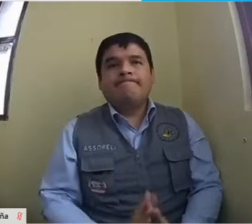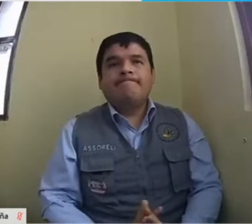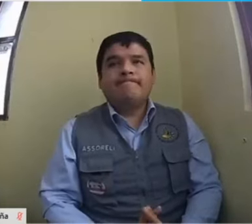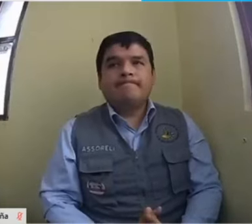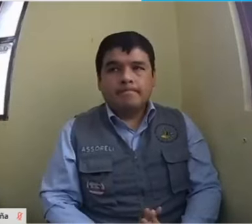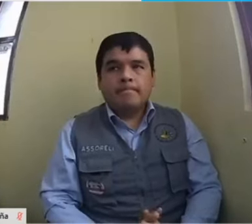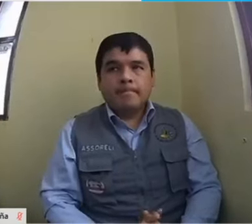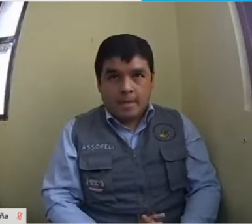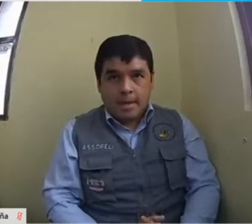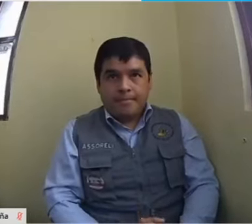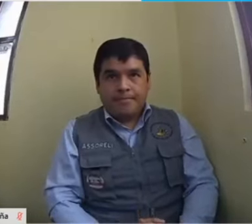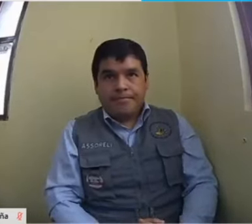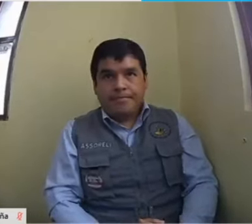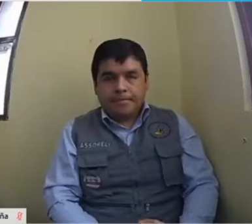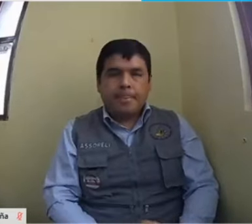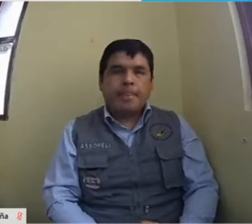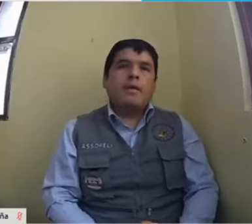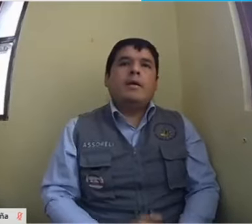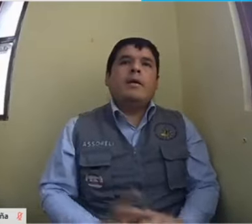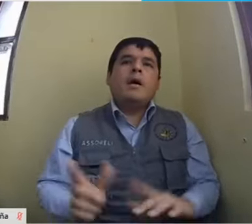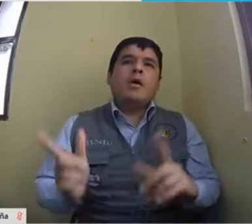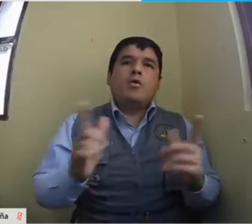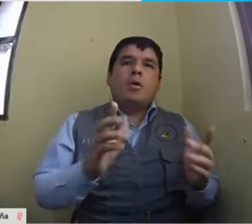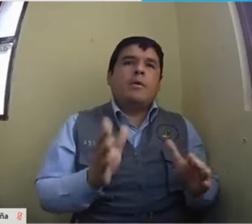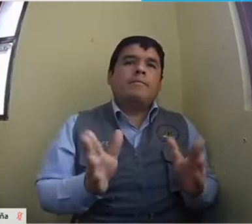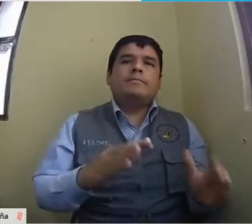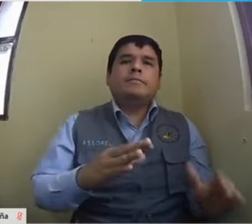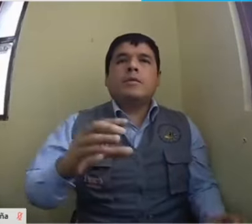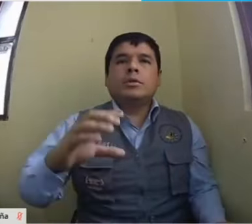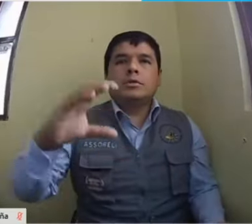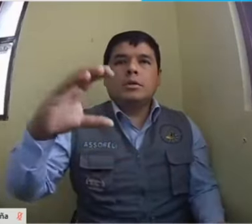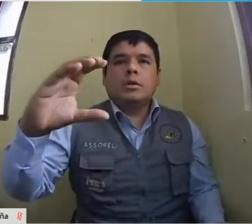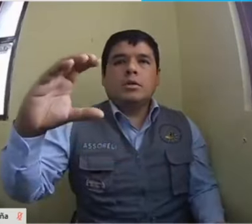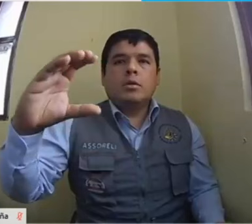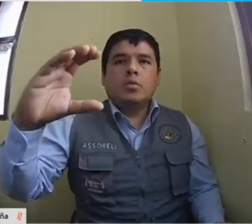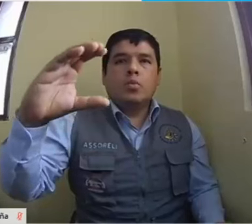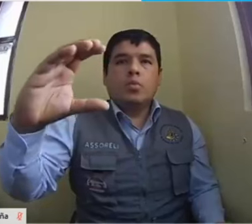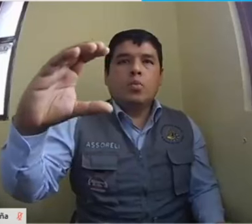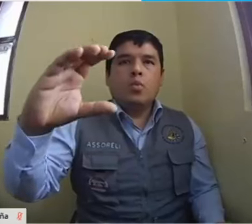Para preguntas de ese tipo o con una mano nada más. ¿Cómo?